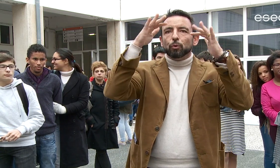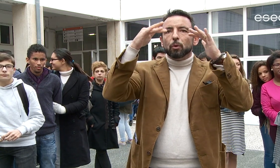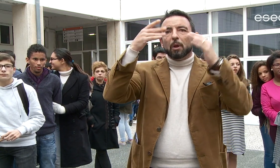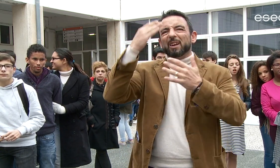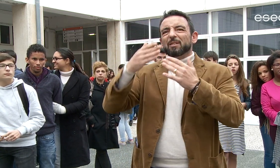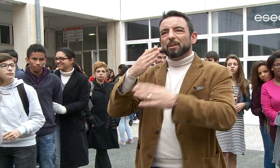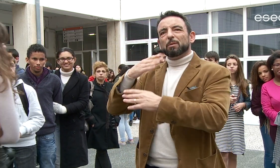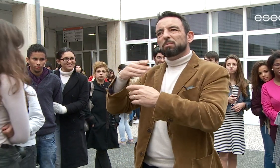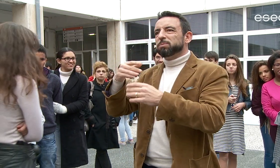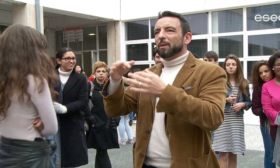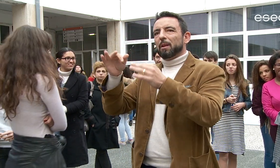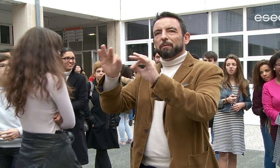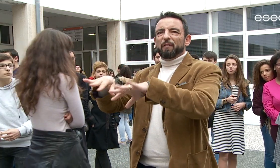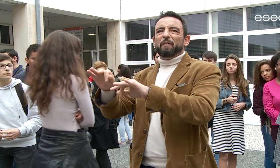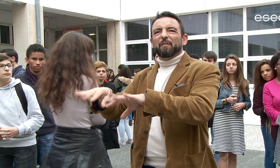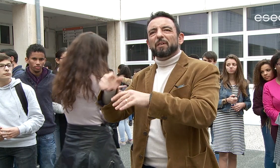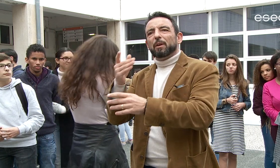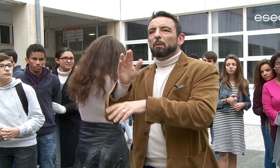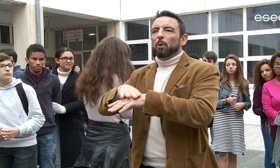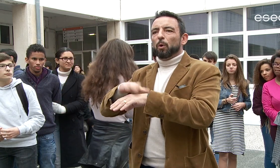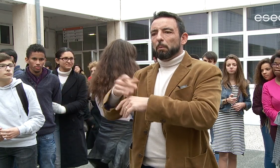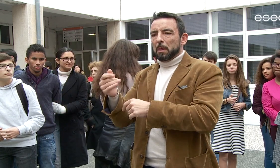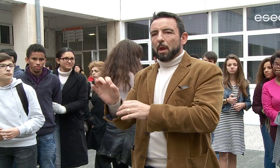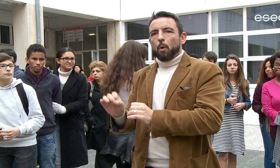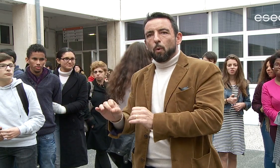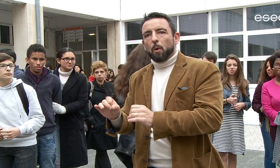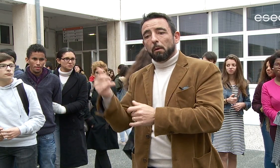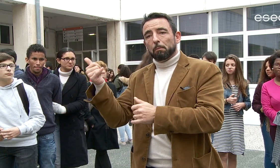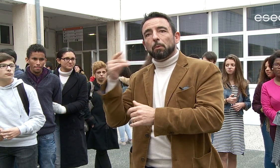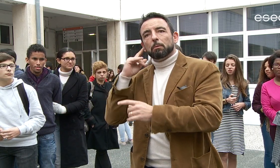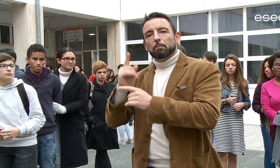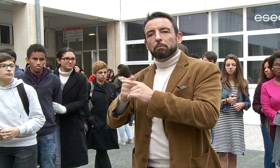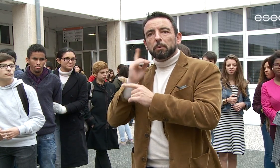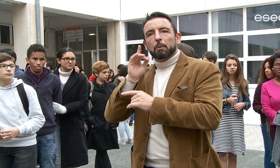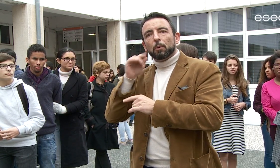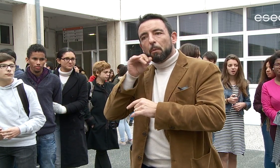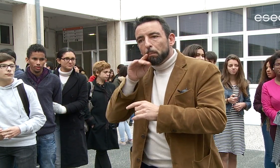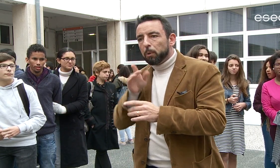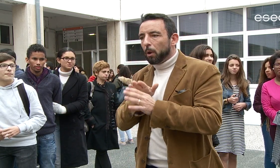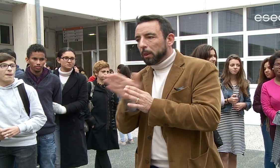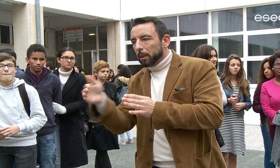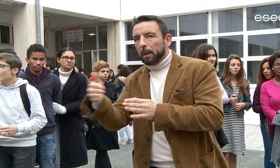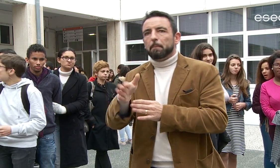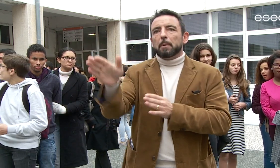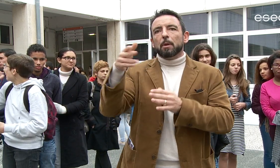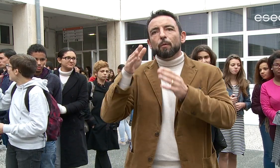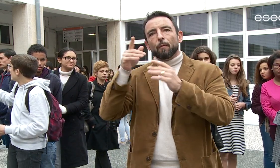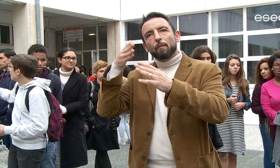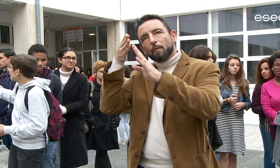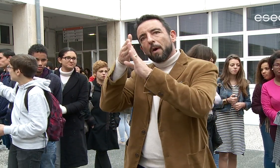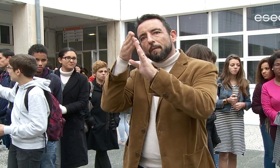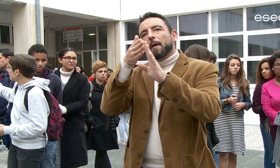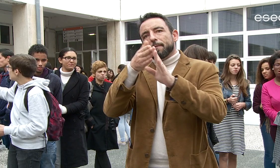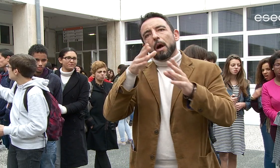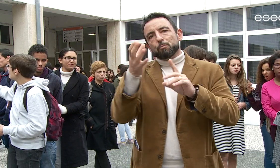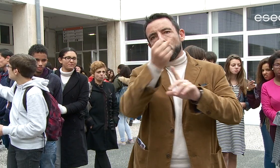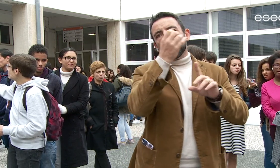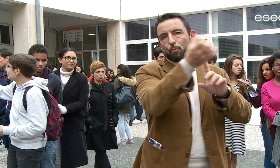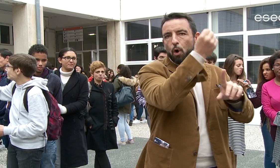o sonho de vir vir para a universidade mas tem algumas dificuldades económicas e portanto vieram aqui também saber se havia algumas alternativas alguns